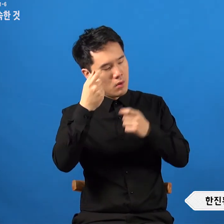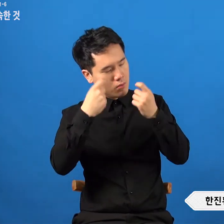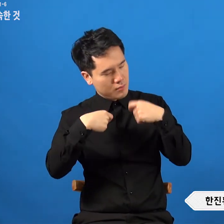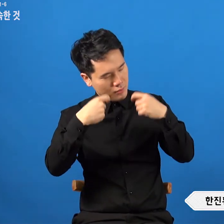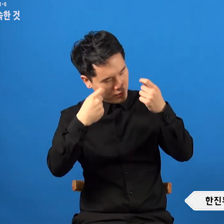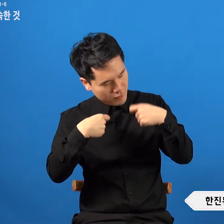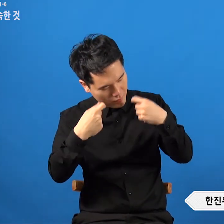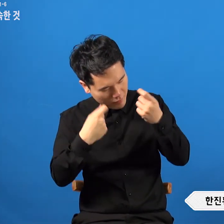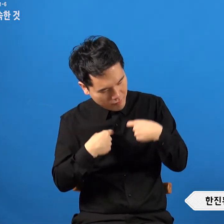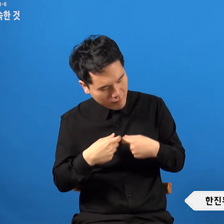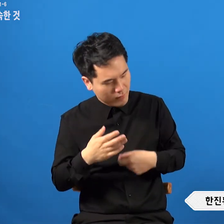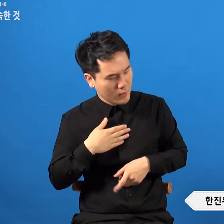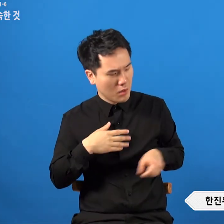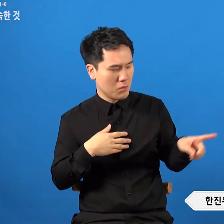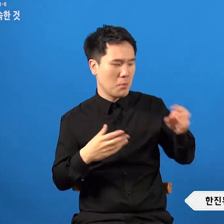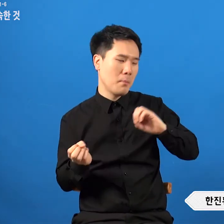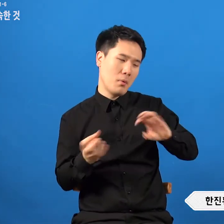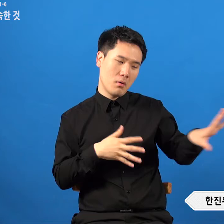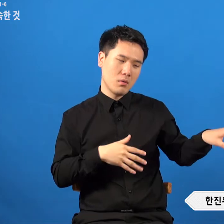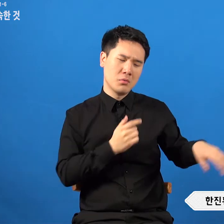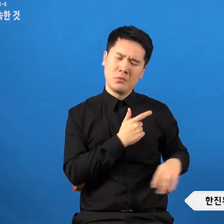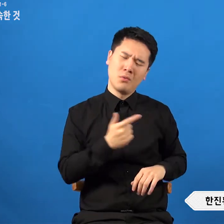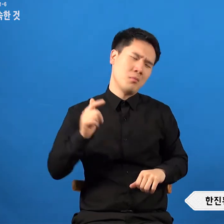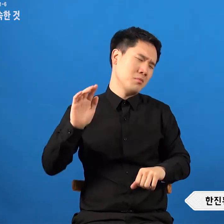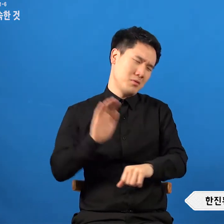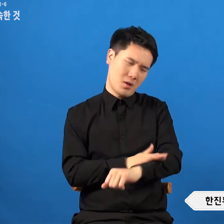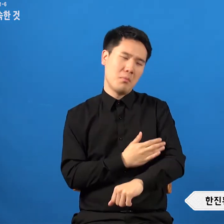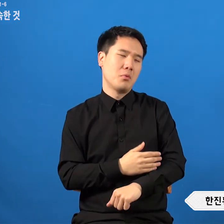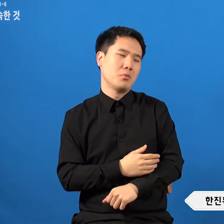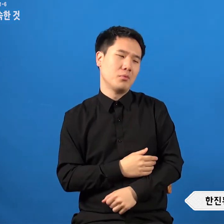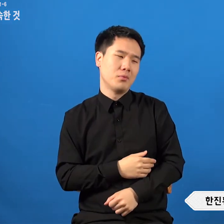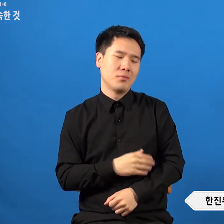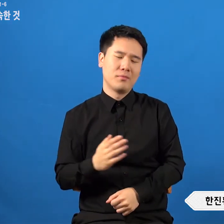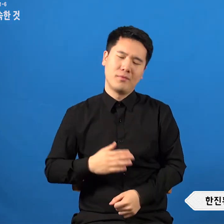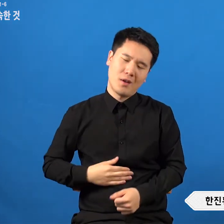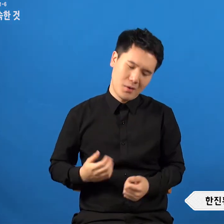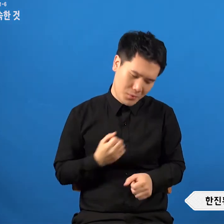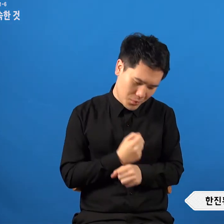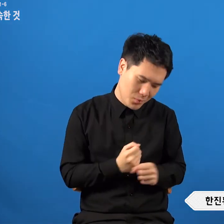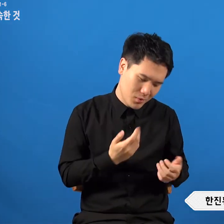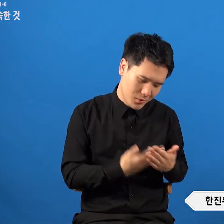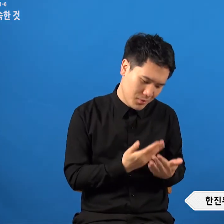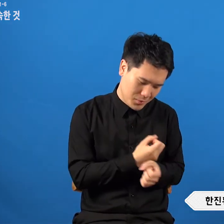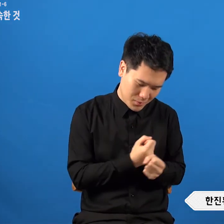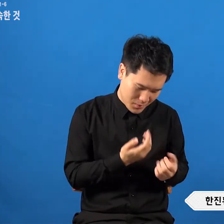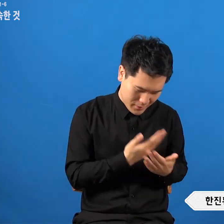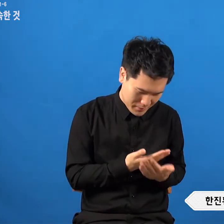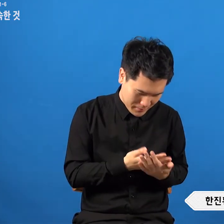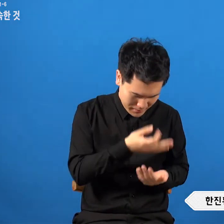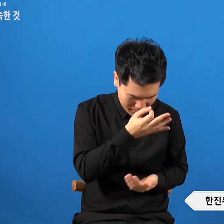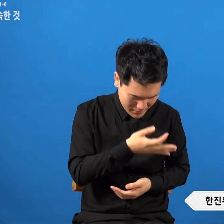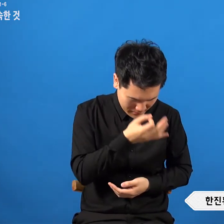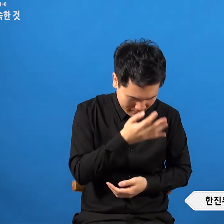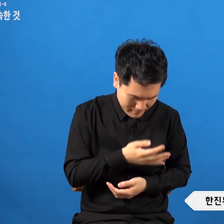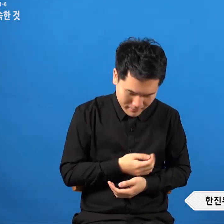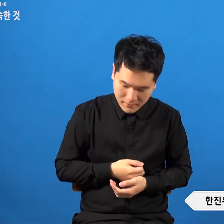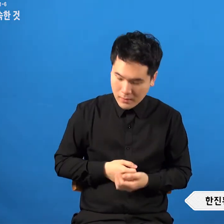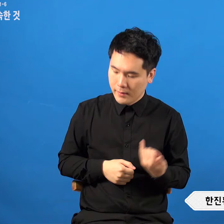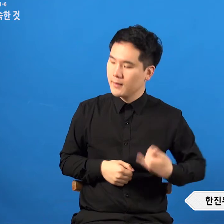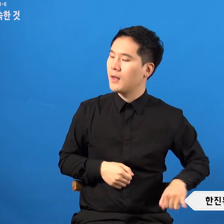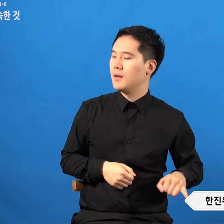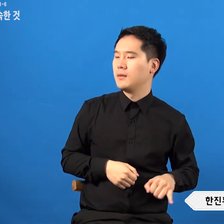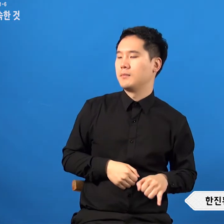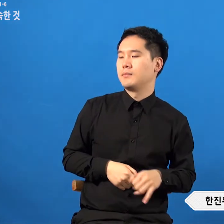흘리면서 내가 너를 버린 거 너무 잘못했다고 거듭거듭 용서를 구합니다. 딸이 아빠